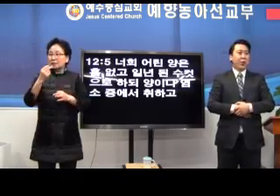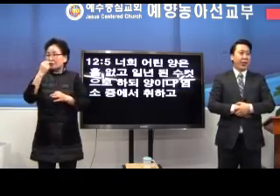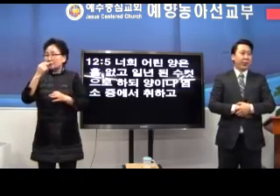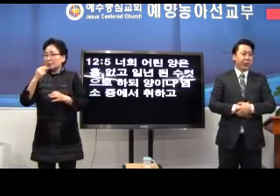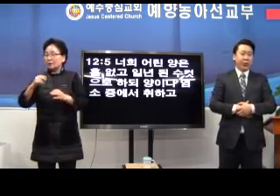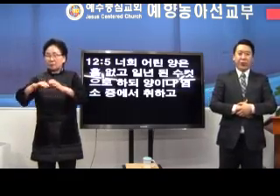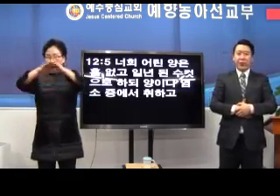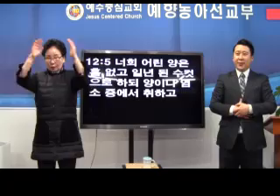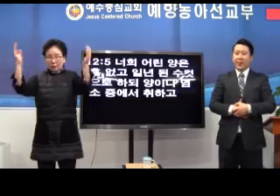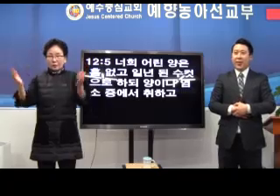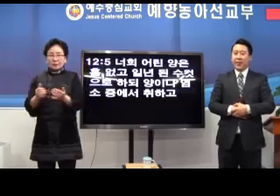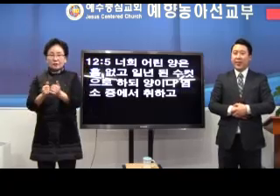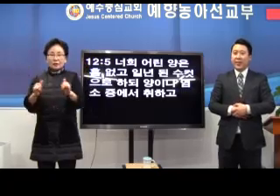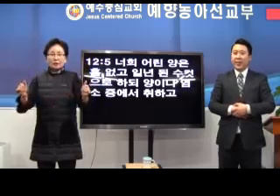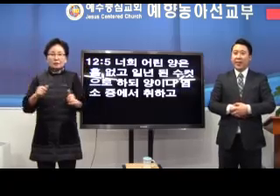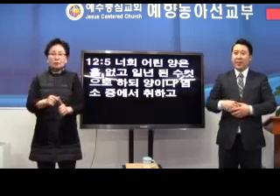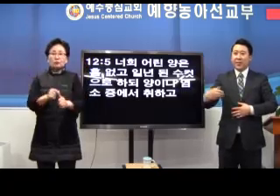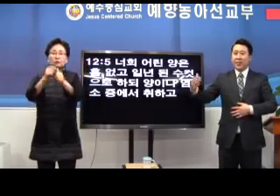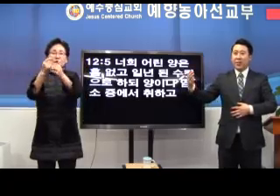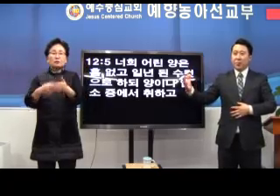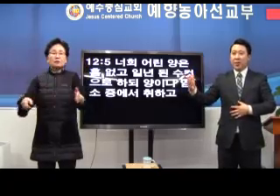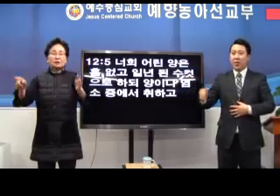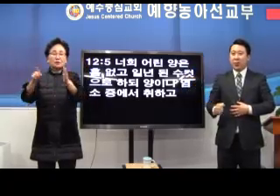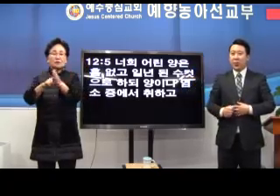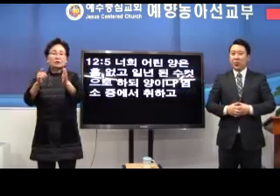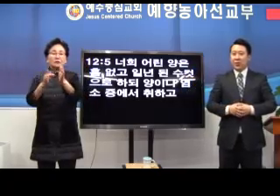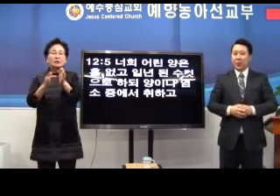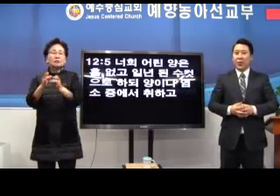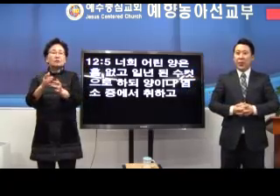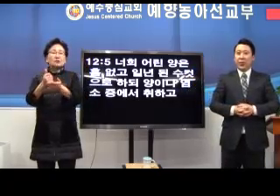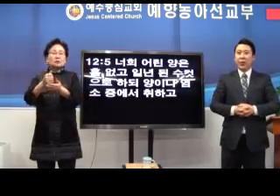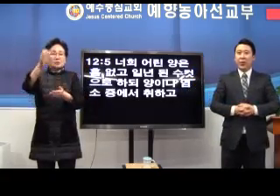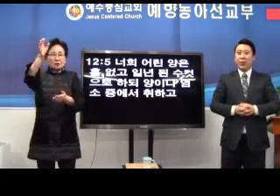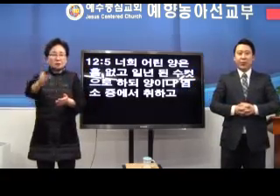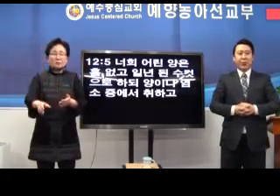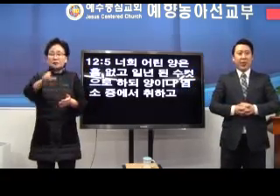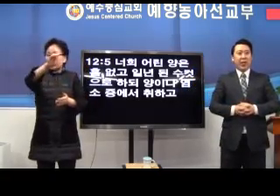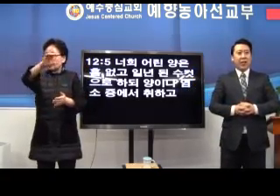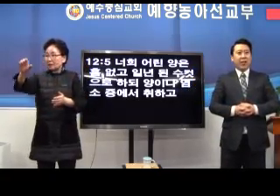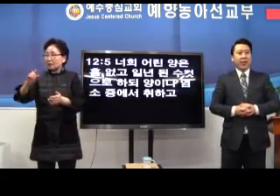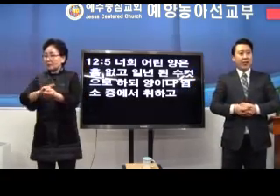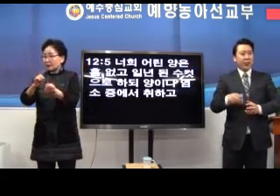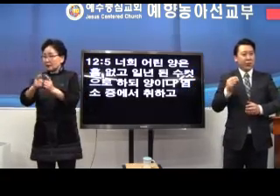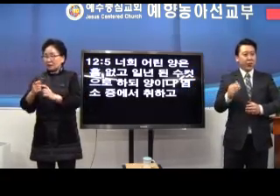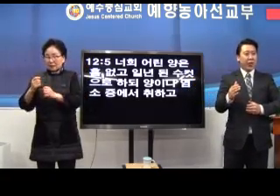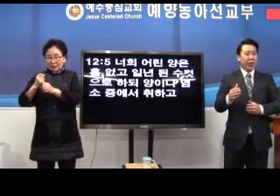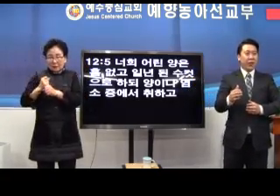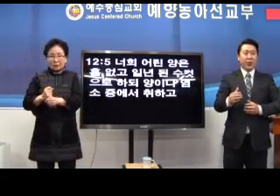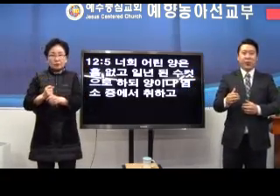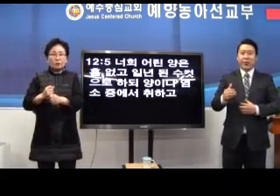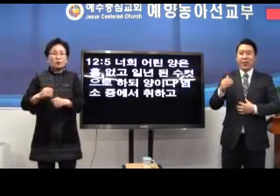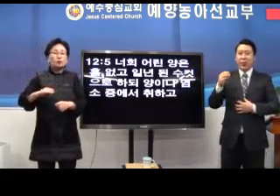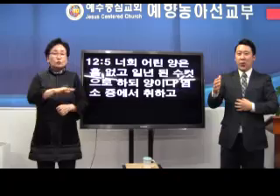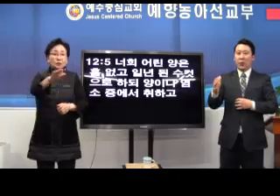인류의 구원을 위해서 대신 십자가 고통치시고, 우리가 죽어야 하고 우리가